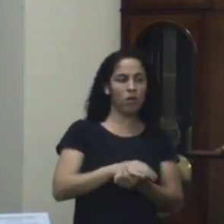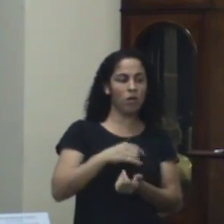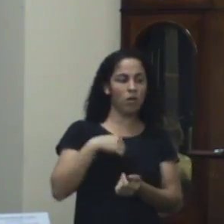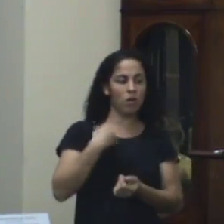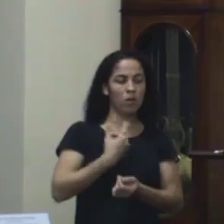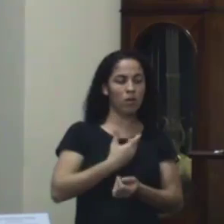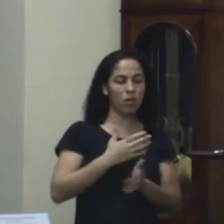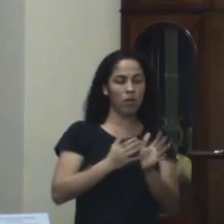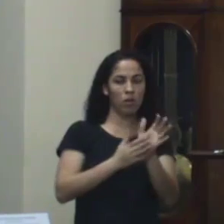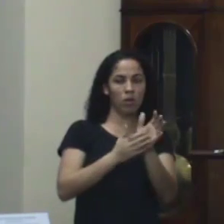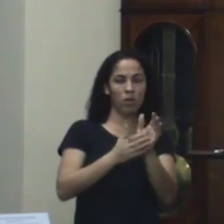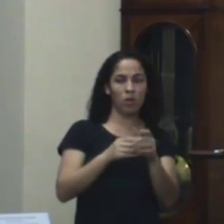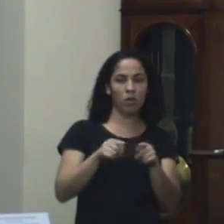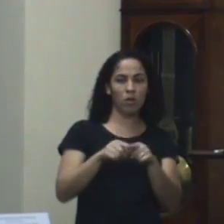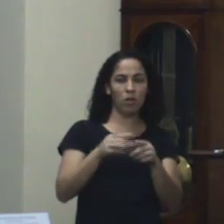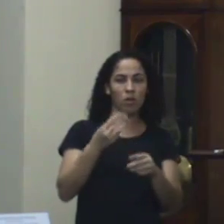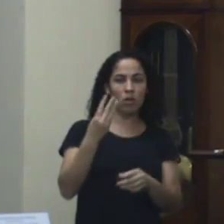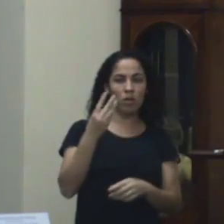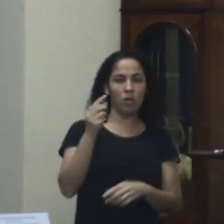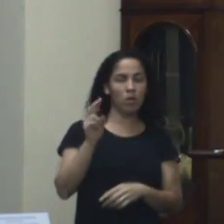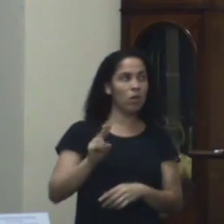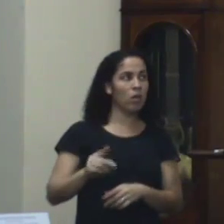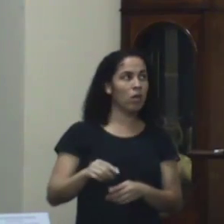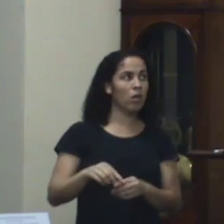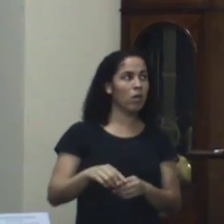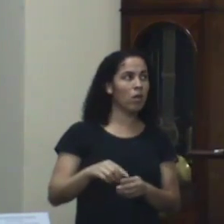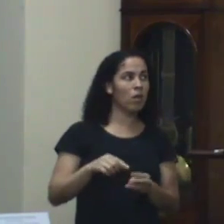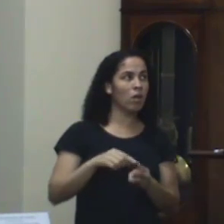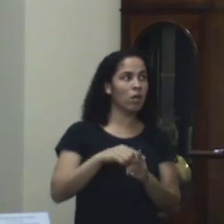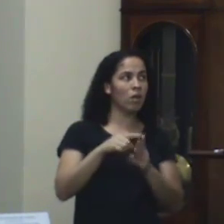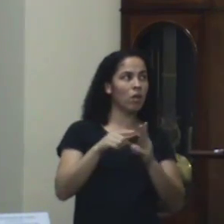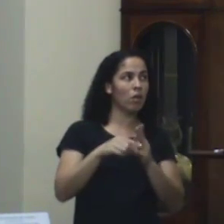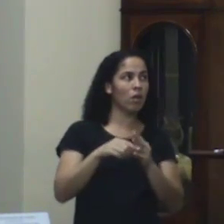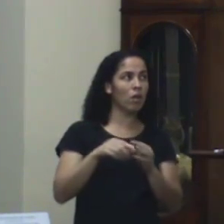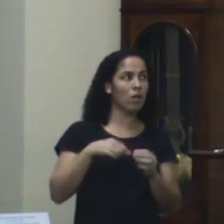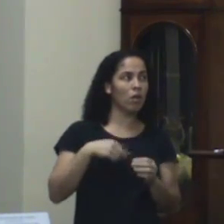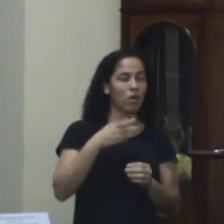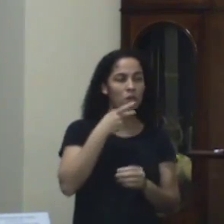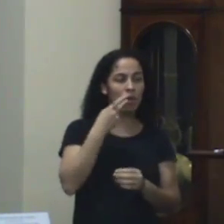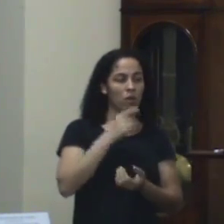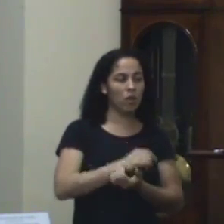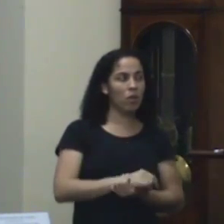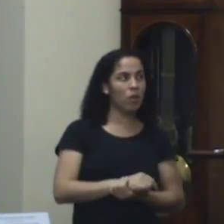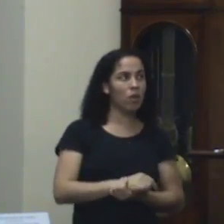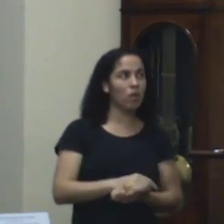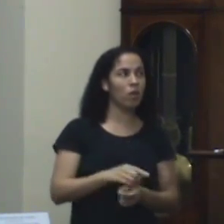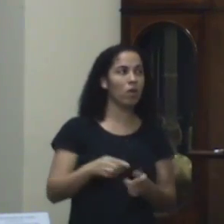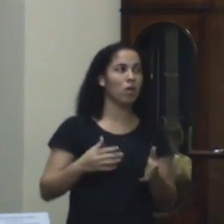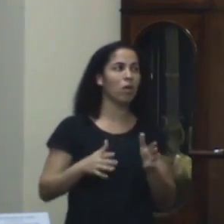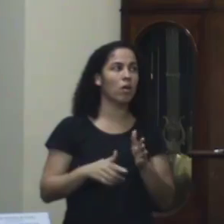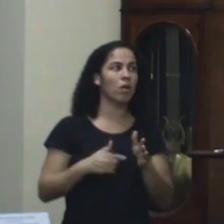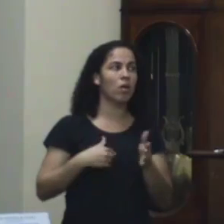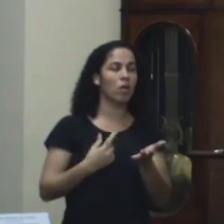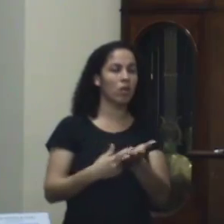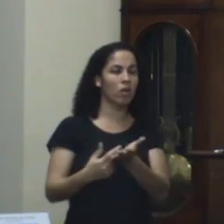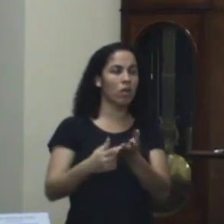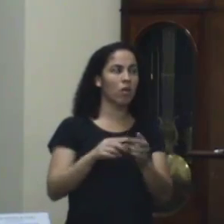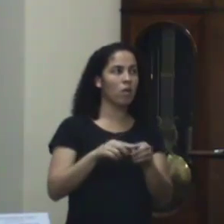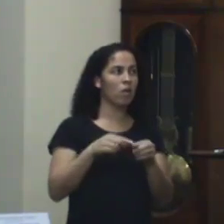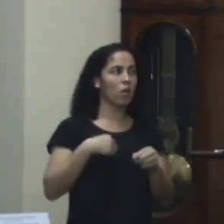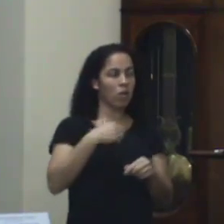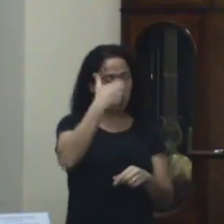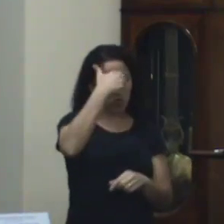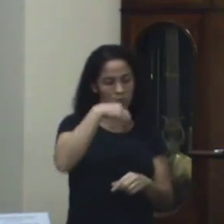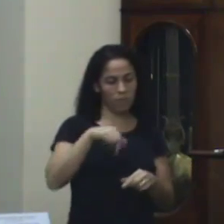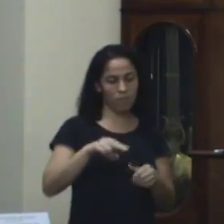é o nosso comprometimento, já 3 mandatos eleitos, e eu digo a ele que é esse comprometimento que ele tem que ter com a